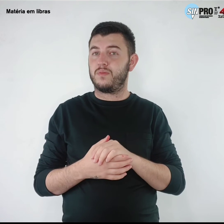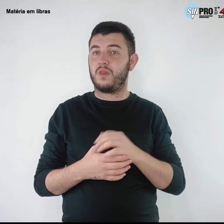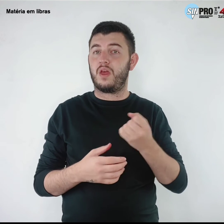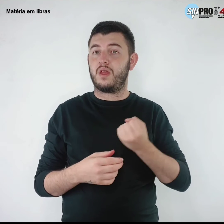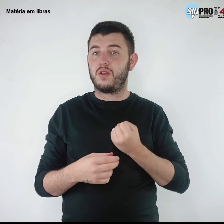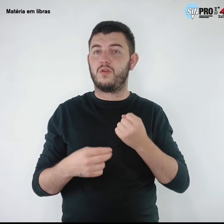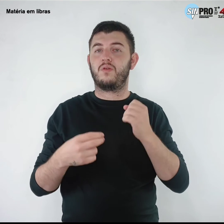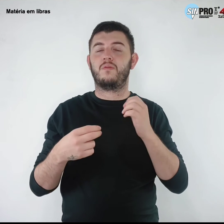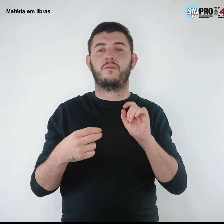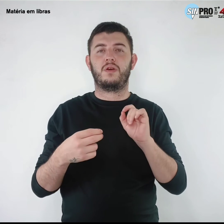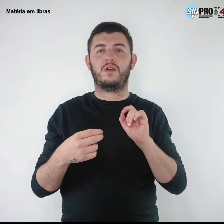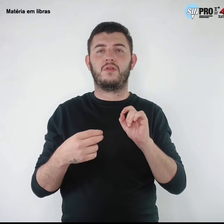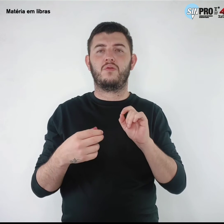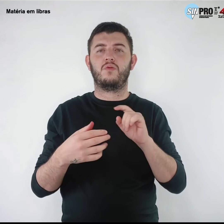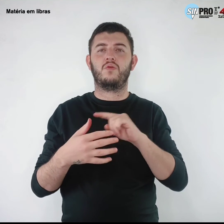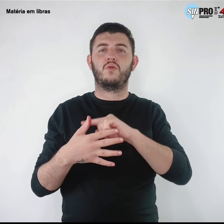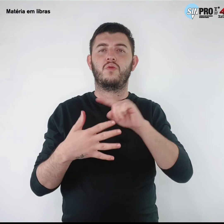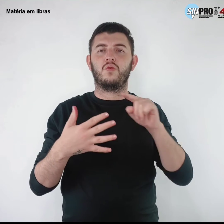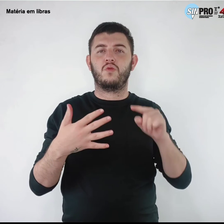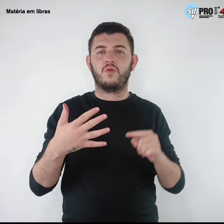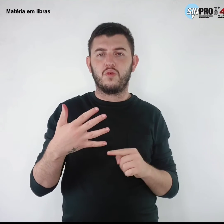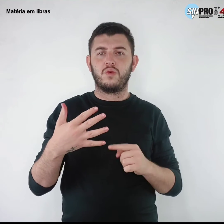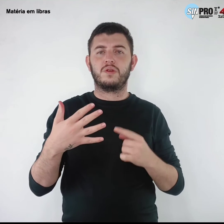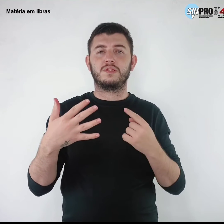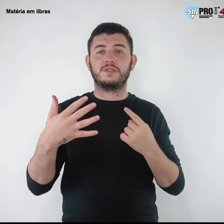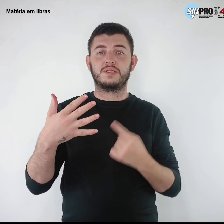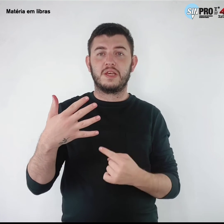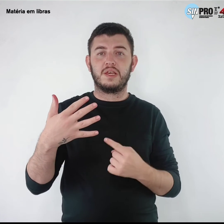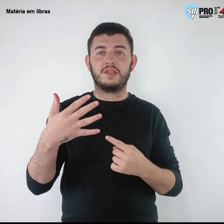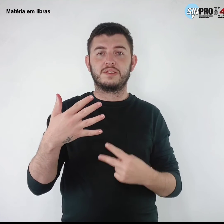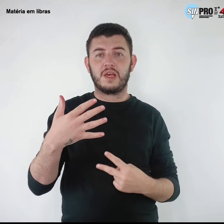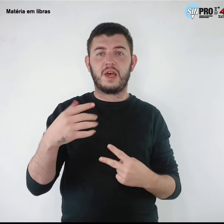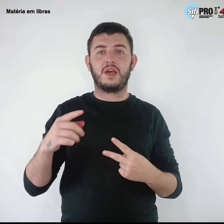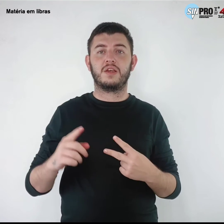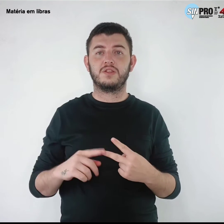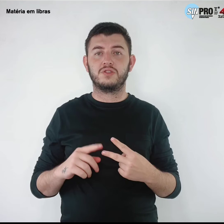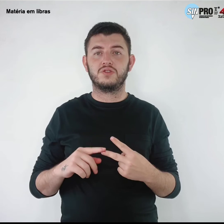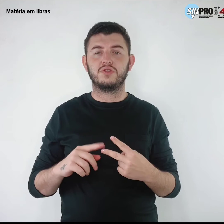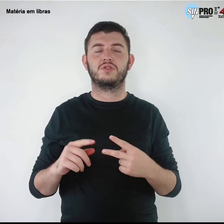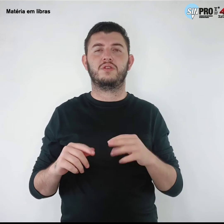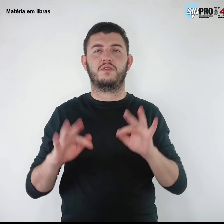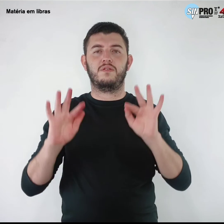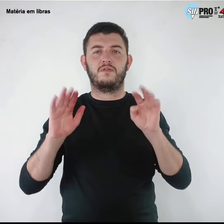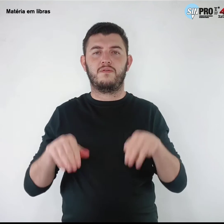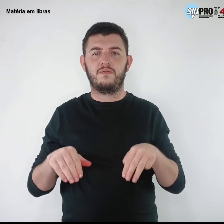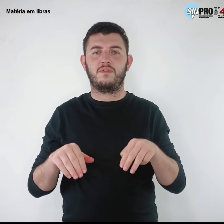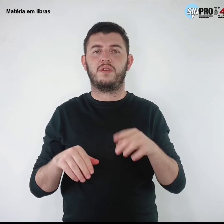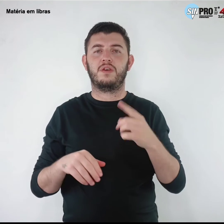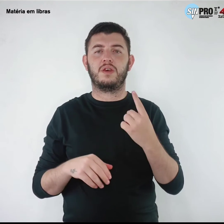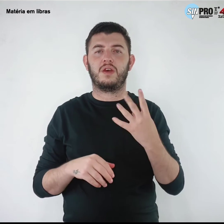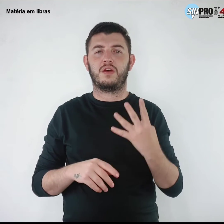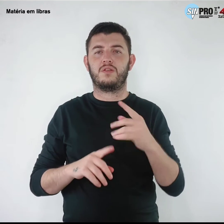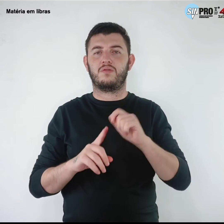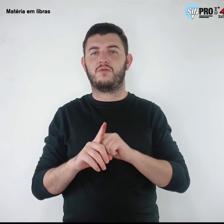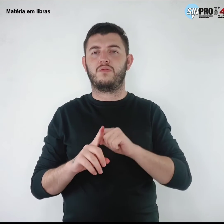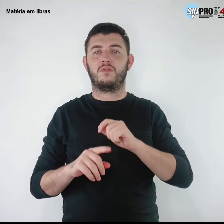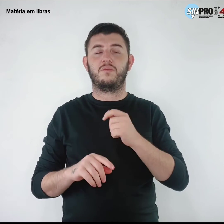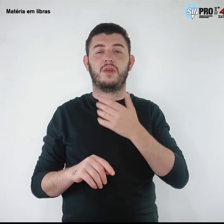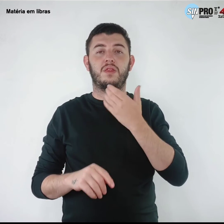a unidade 7, a última do curso, finaliza no dia 14 de dezembro.